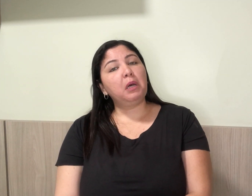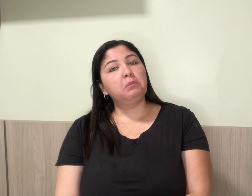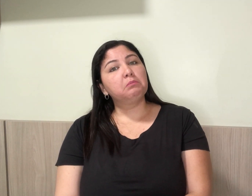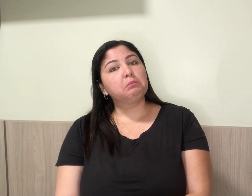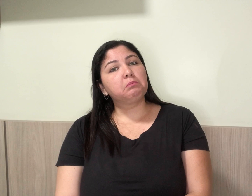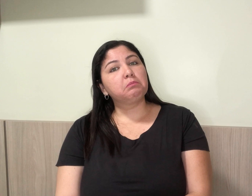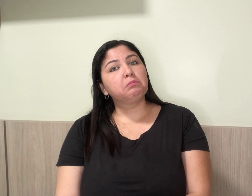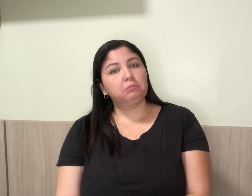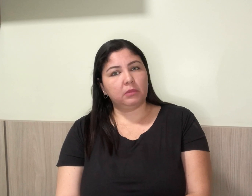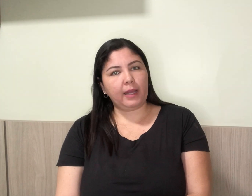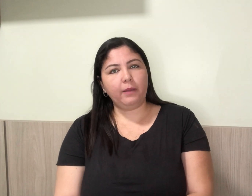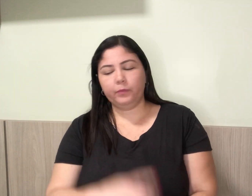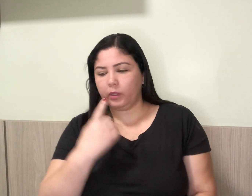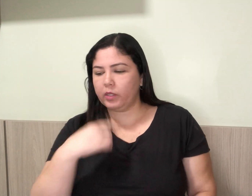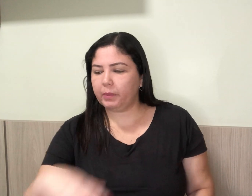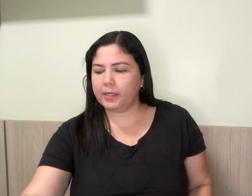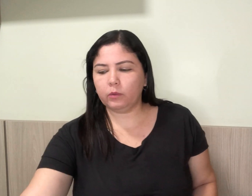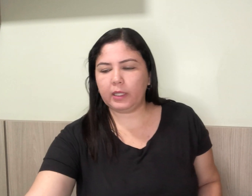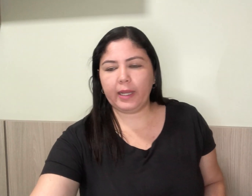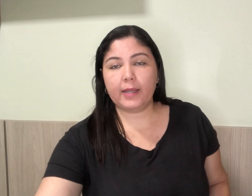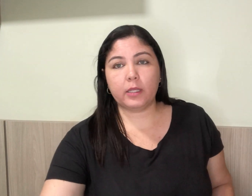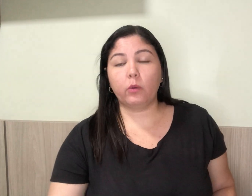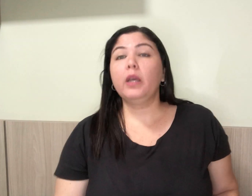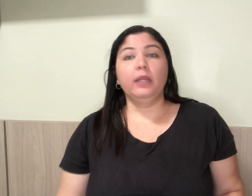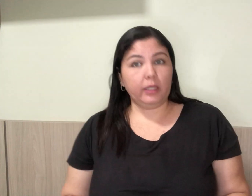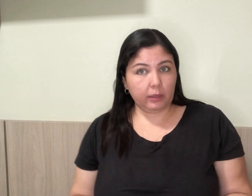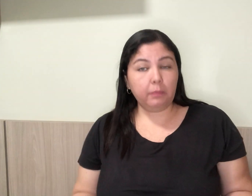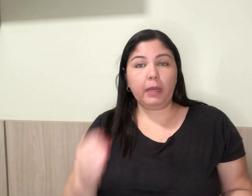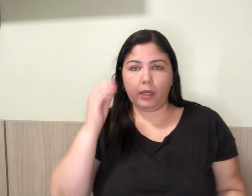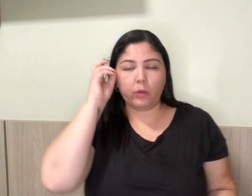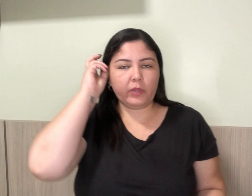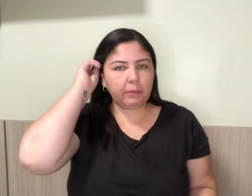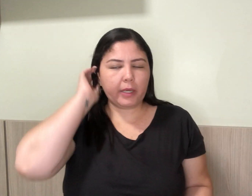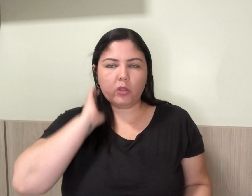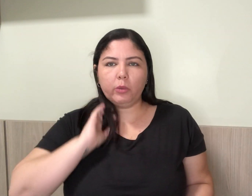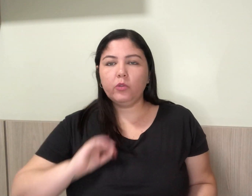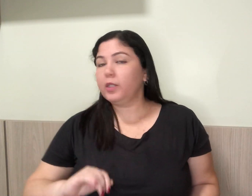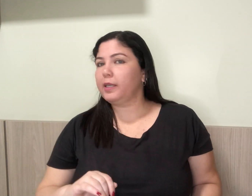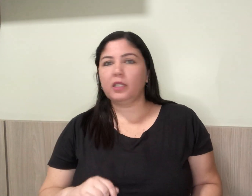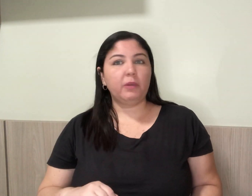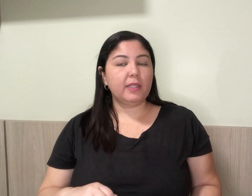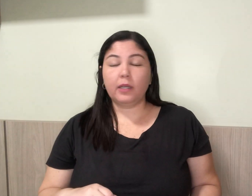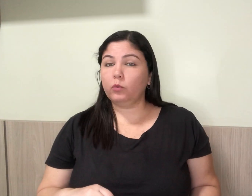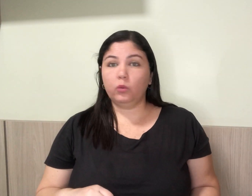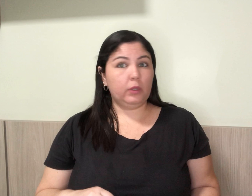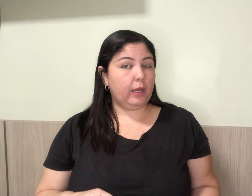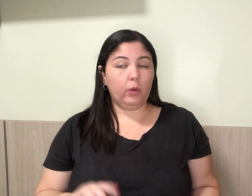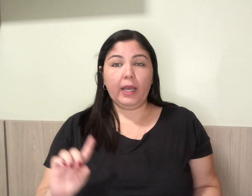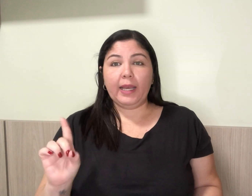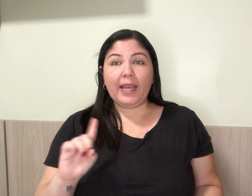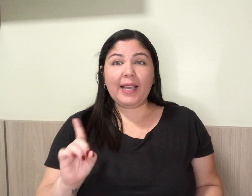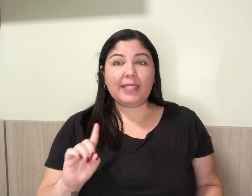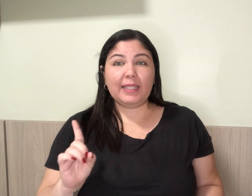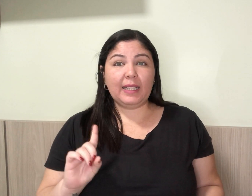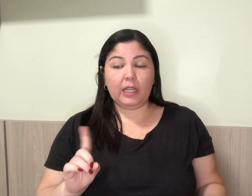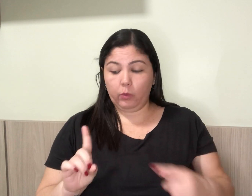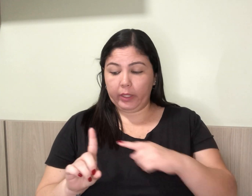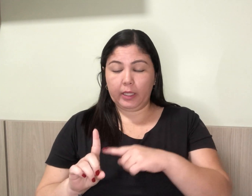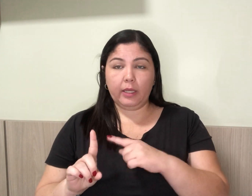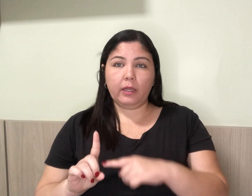Não. Tá? Então, a expressão da negação. E também, obviamente, como eu disse, essa expressão do não. Esse não aqui não